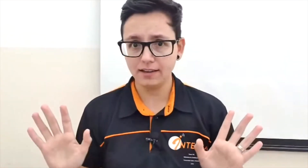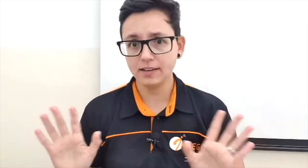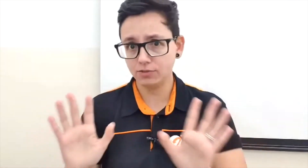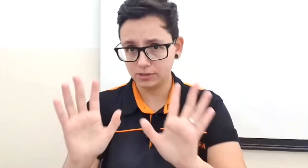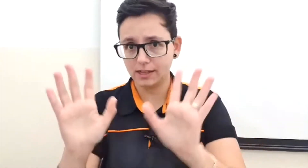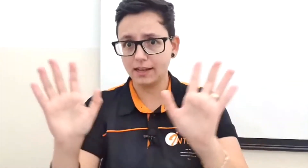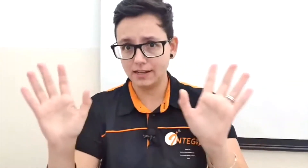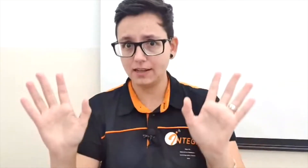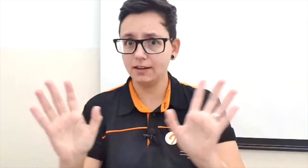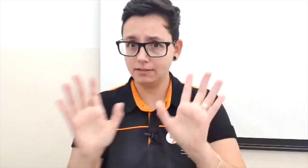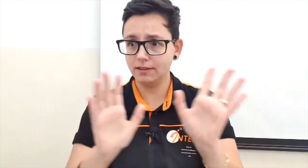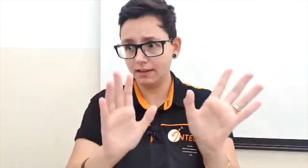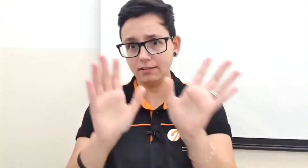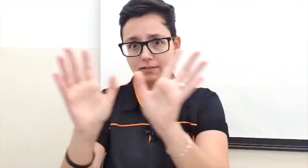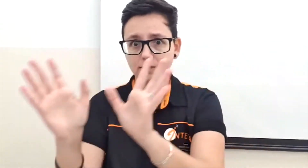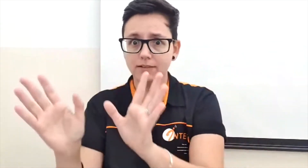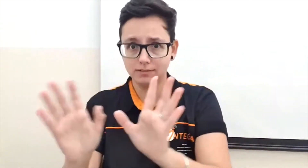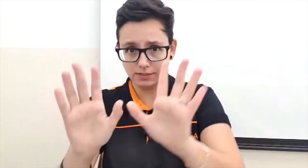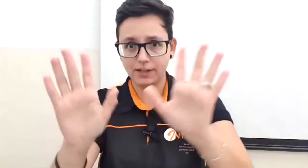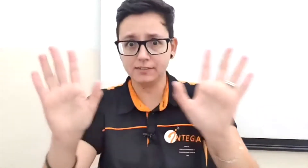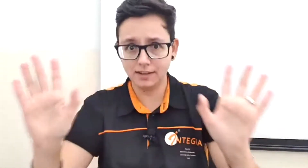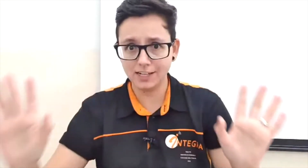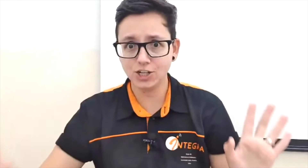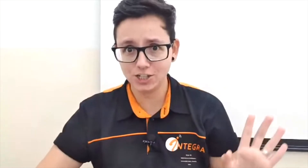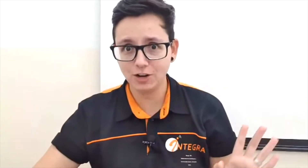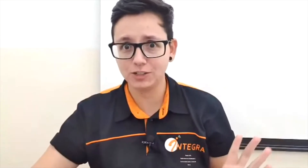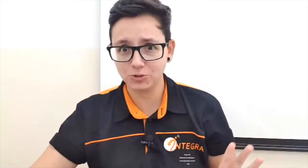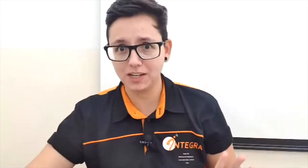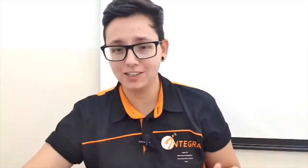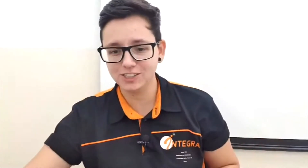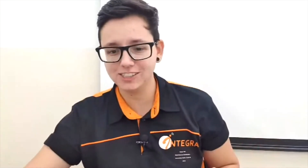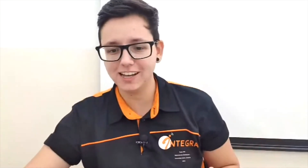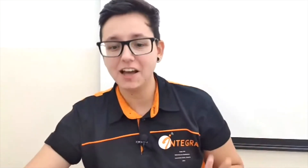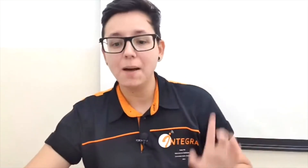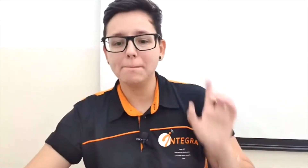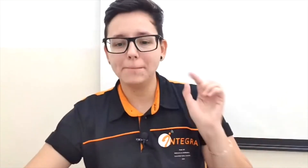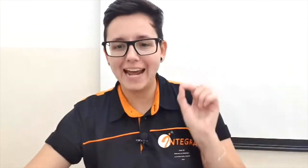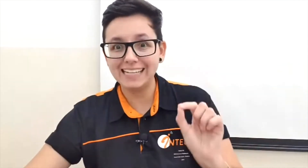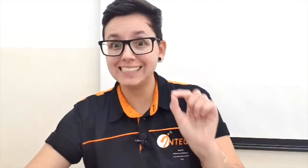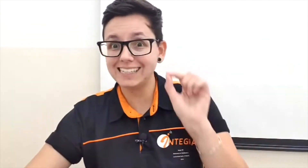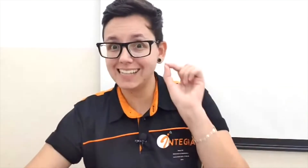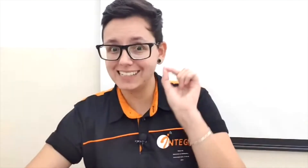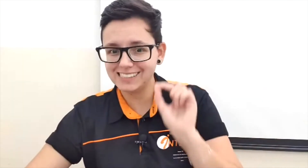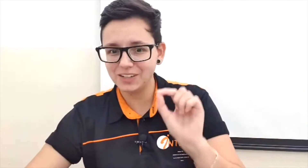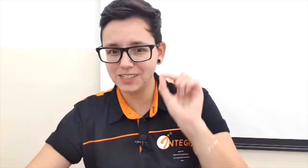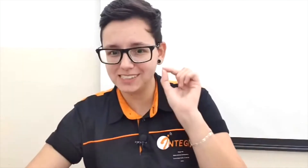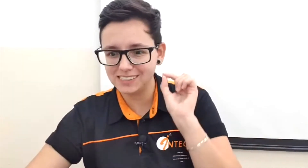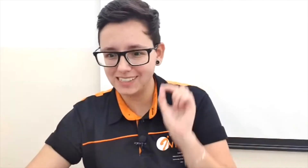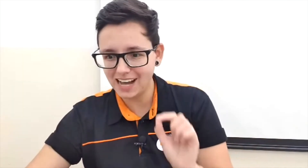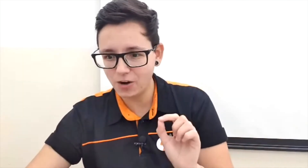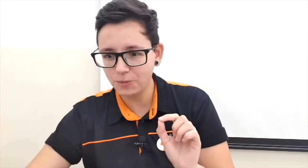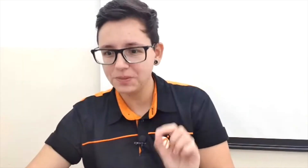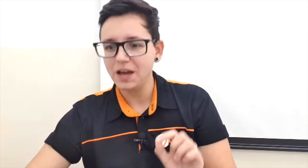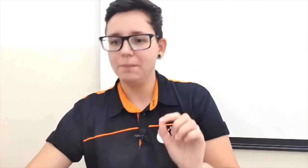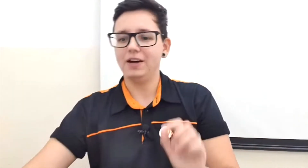que você queria, né? Você vai entender já o que eu tô querendo dizer. Presta atenção nesse sinal para